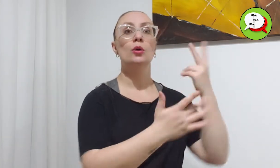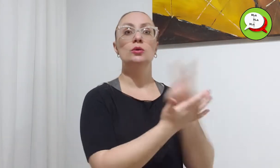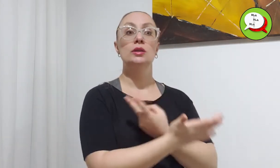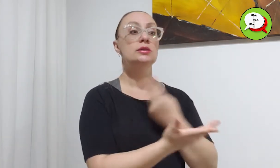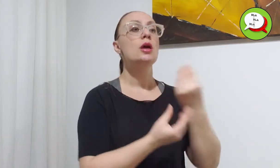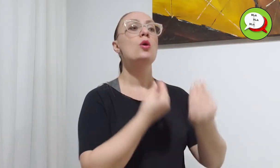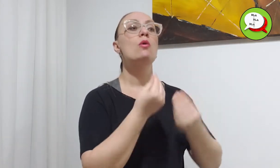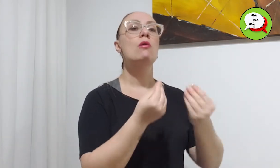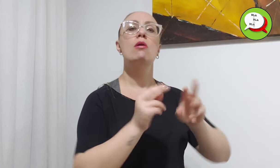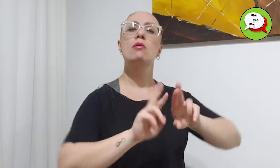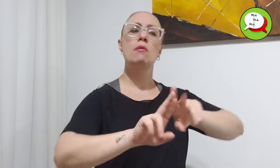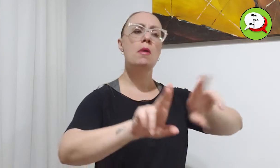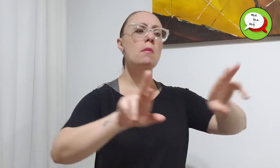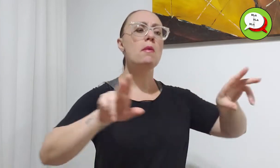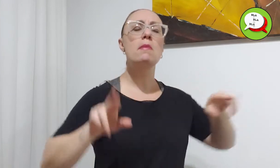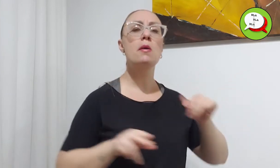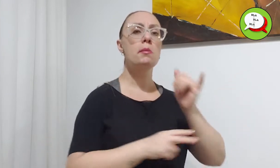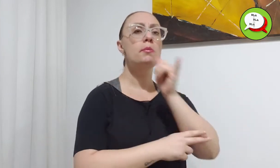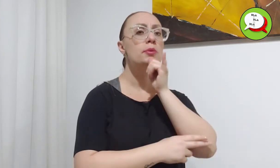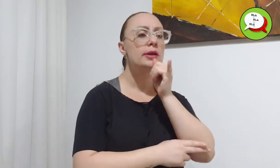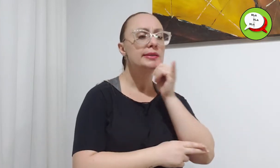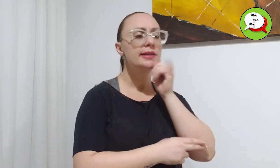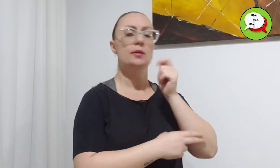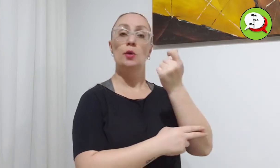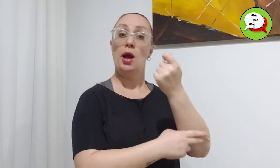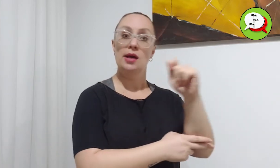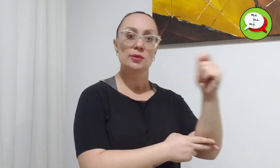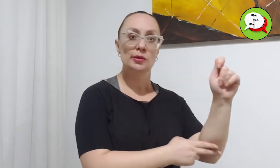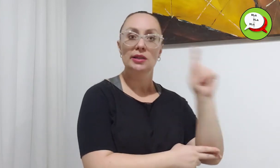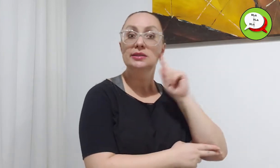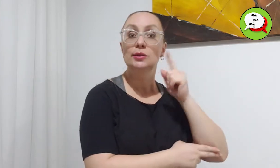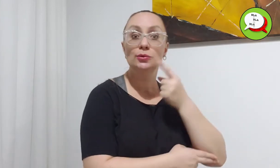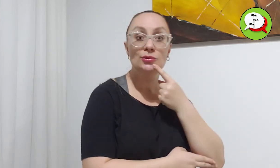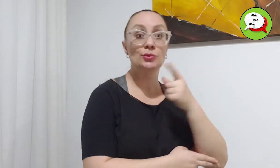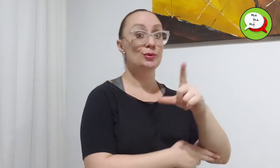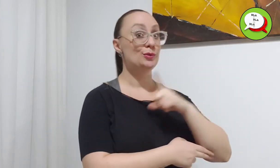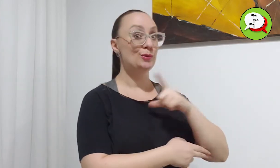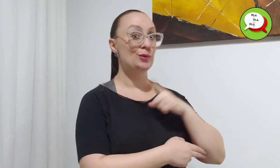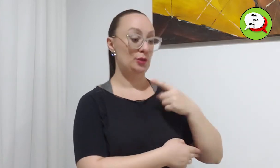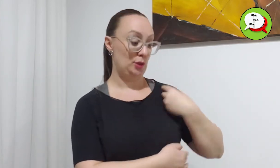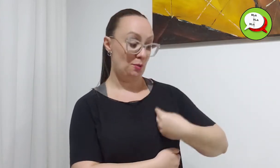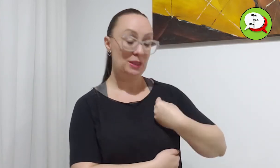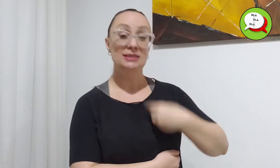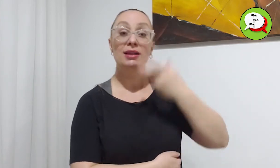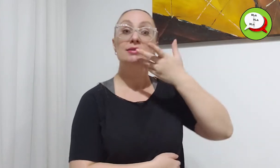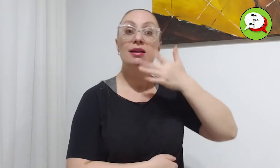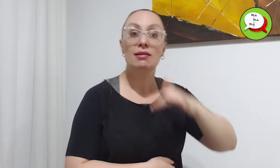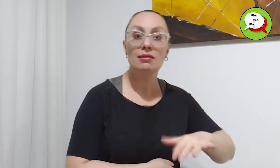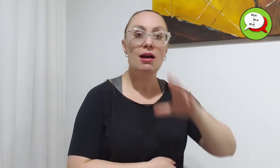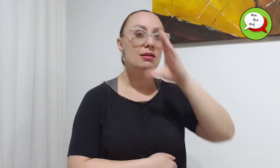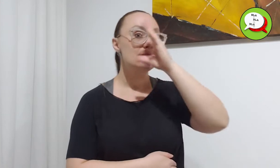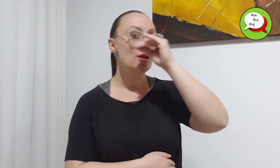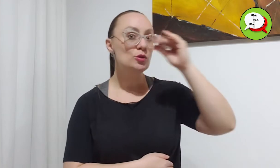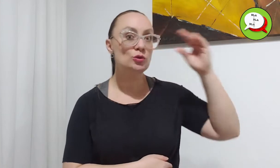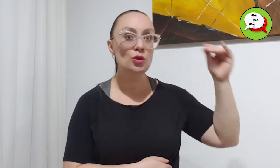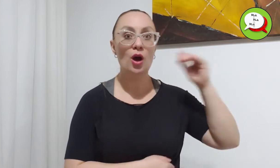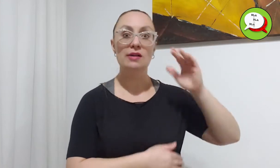em diferentes lugares, como as associações de surdos, com a presença de crianças,